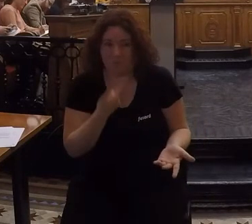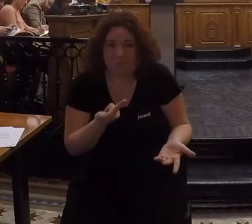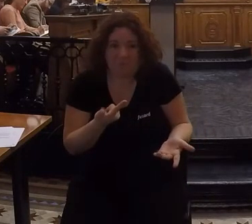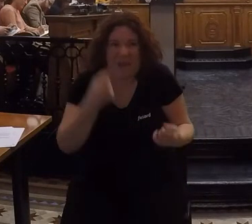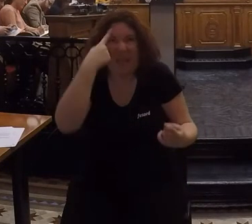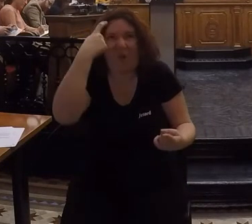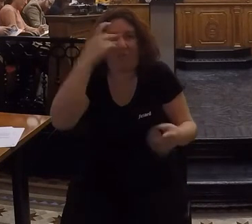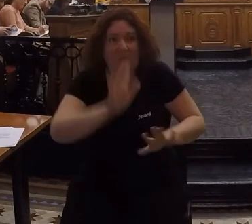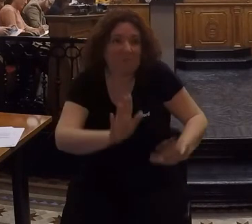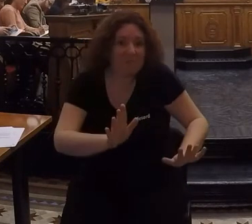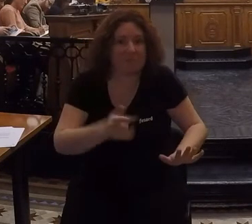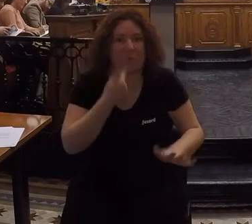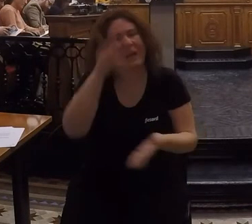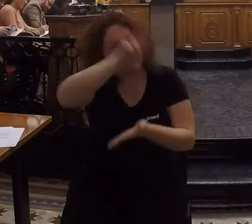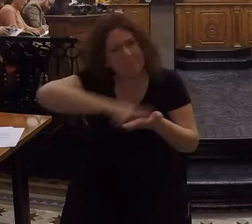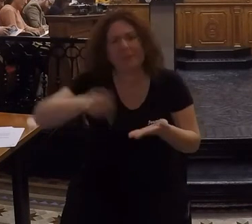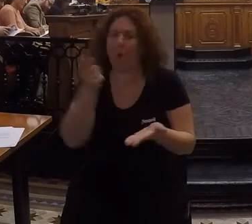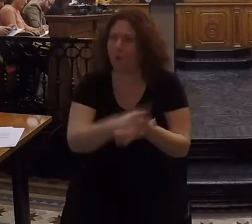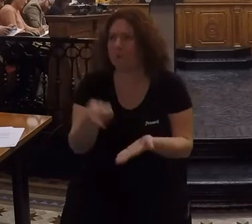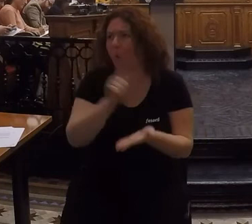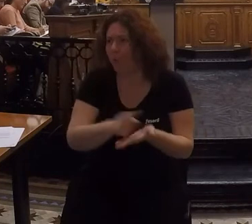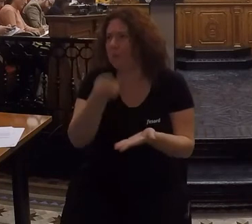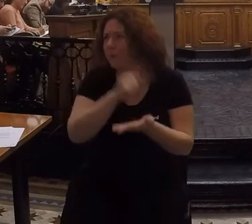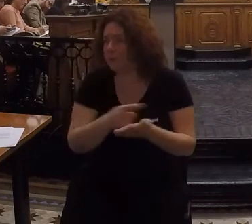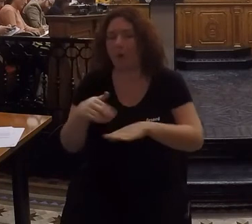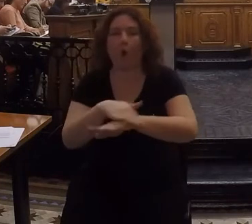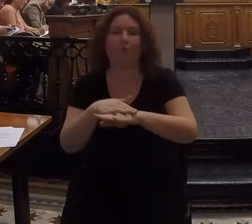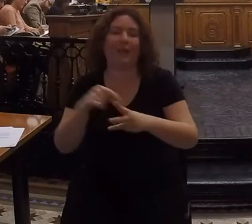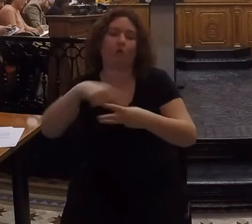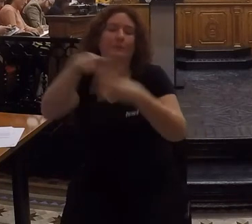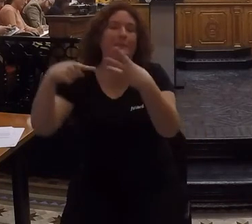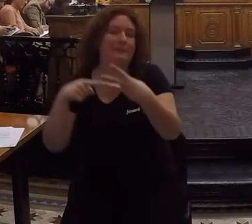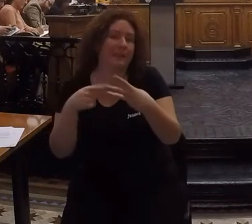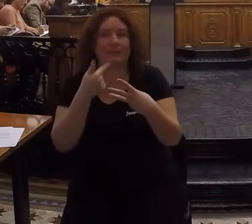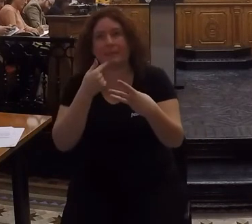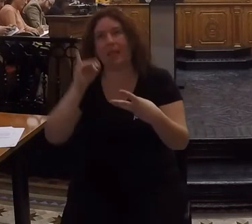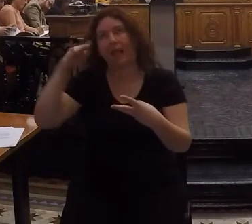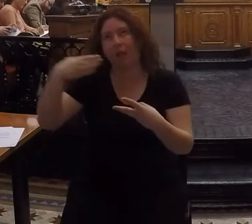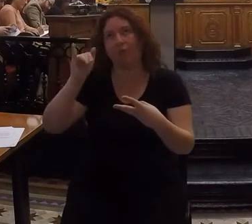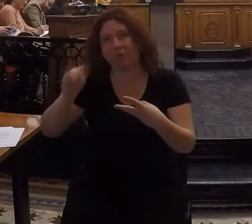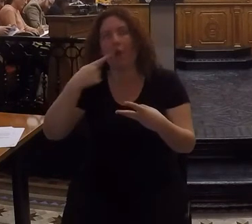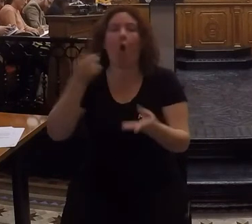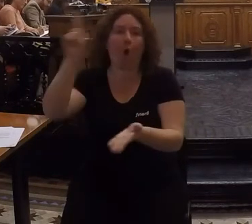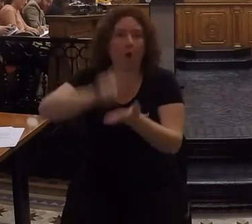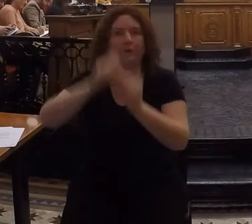vez que este tripartito, como usted dice, no ha bajado los impuestos.